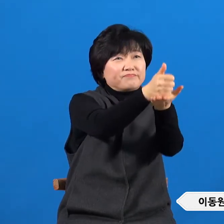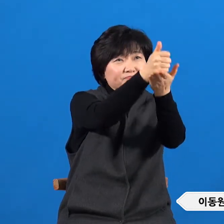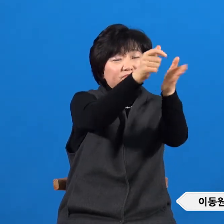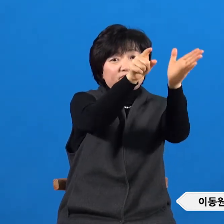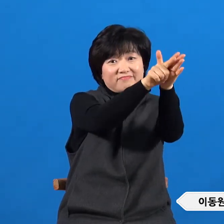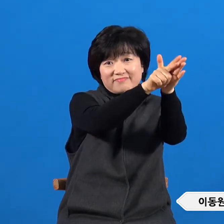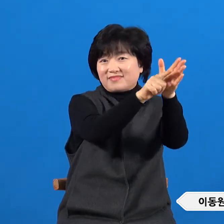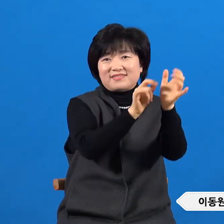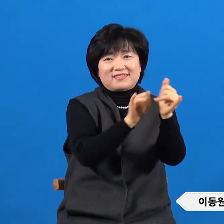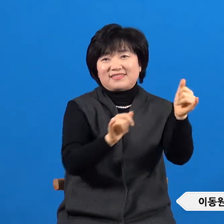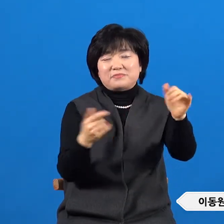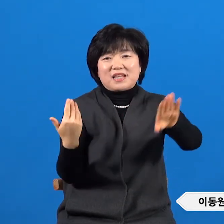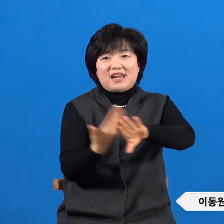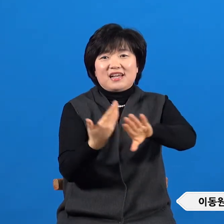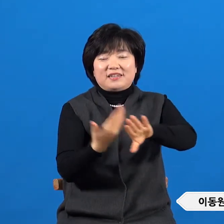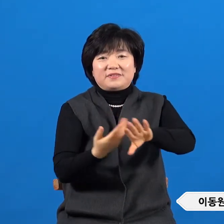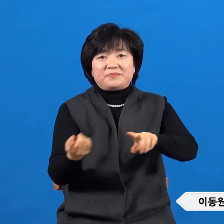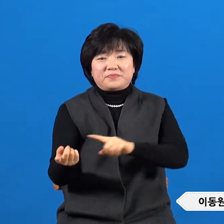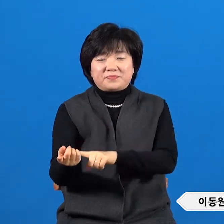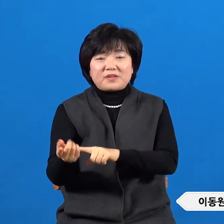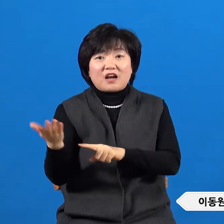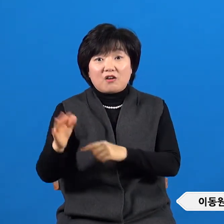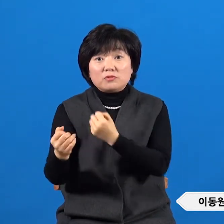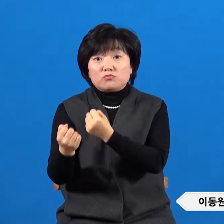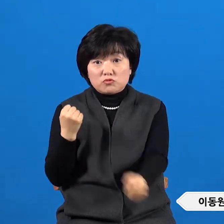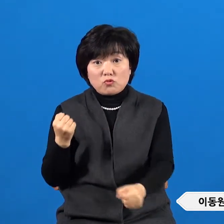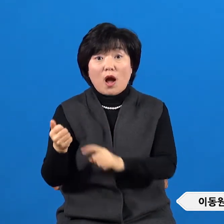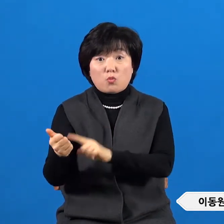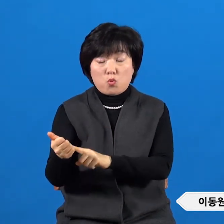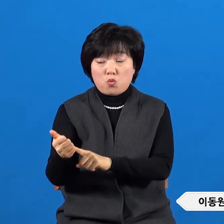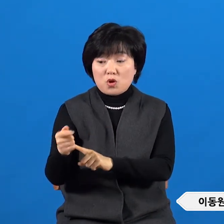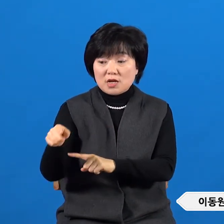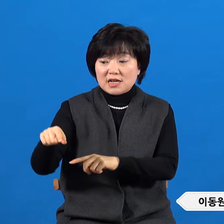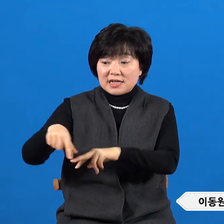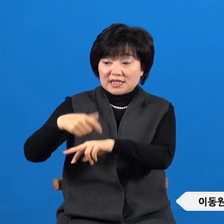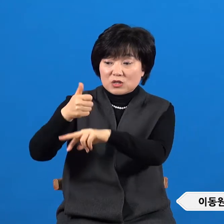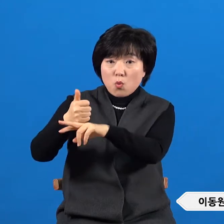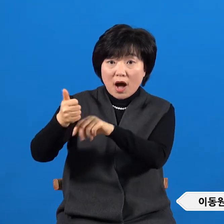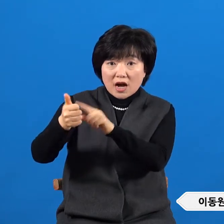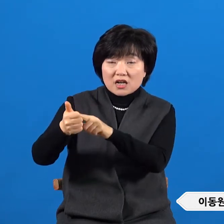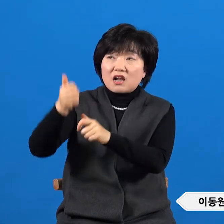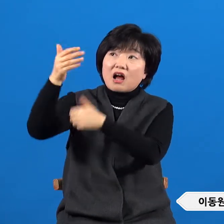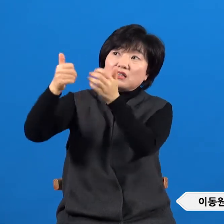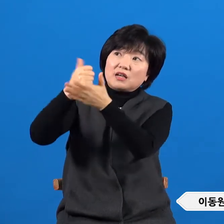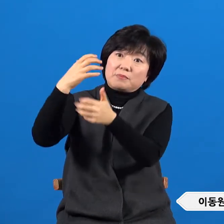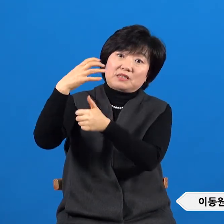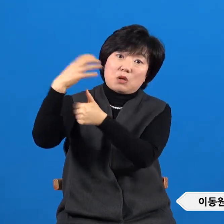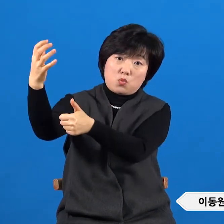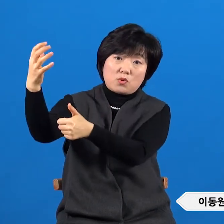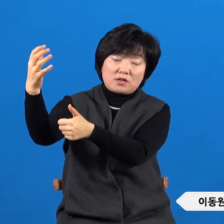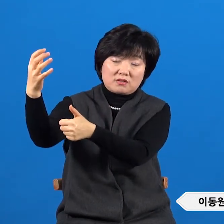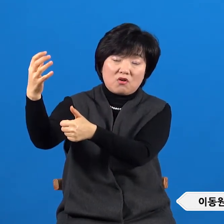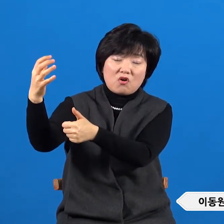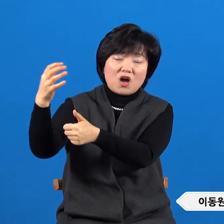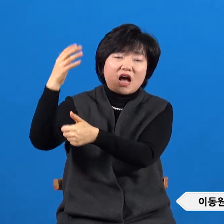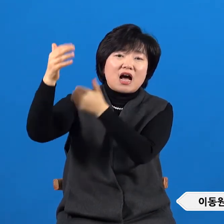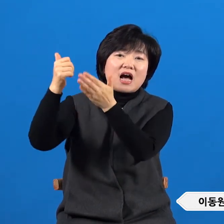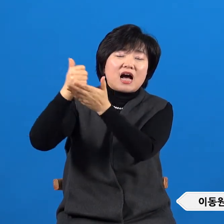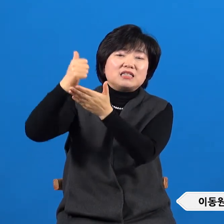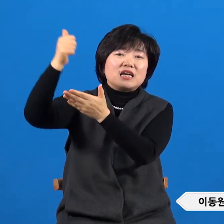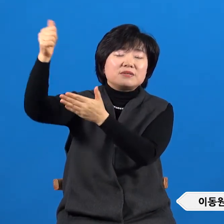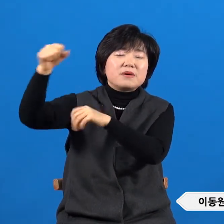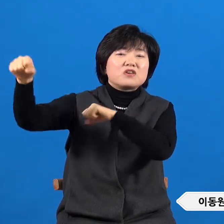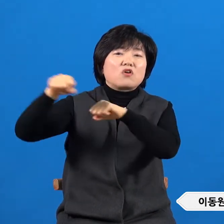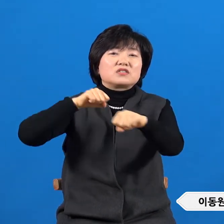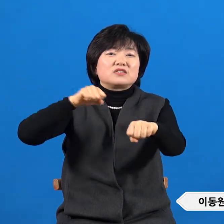그런 신앙의 사람은 아니었습니다. 그럼에도 불구하고 하나님은 그런 왕도 쓰셔서 당신의